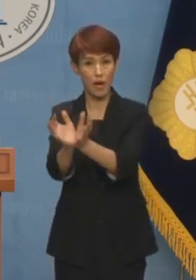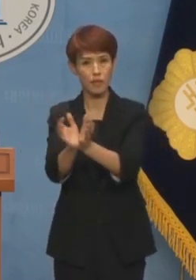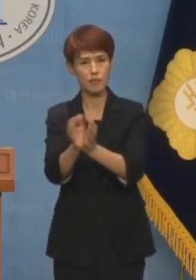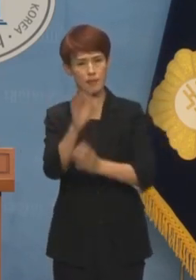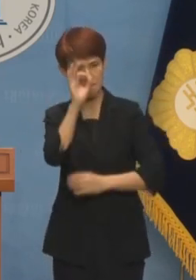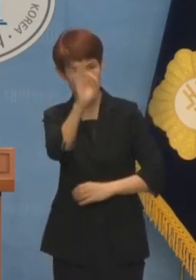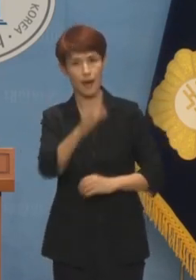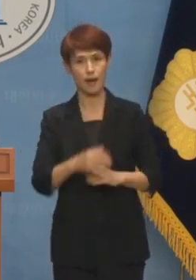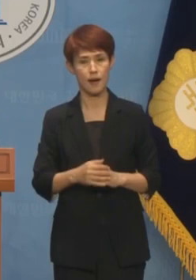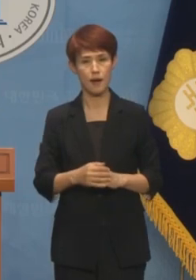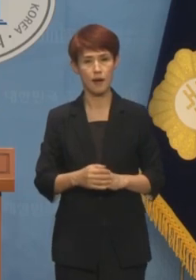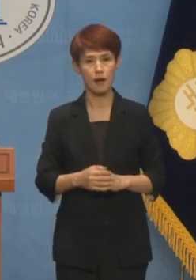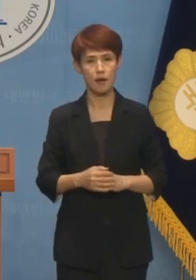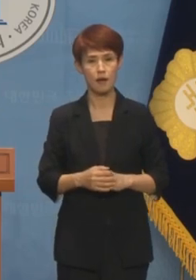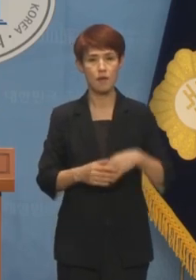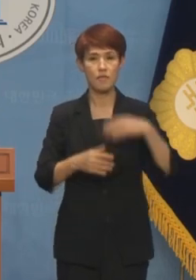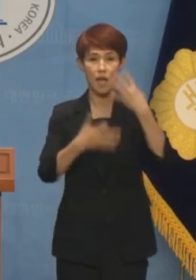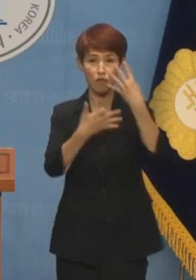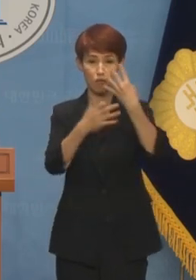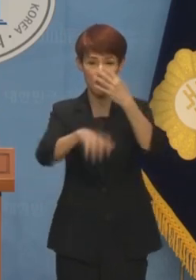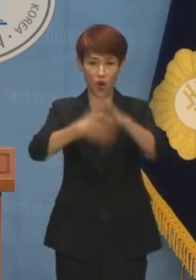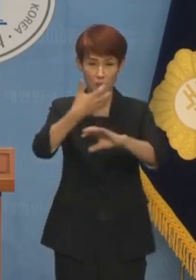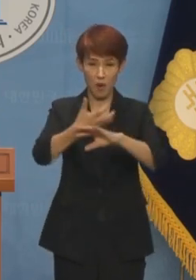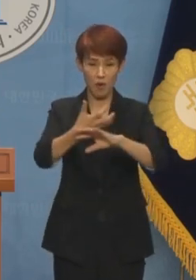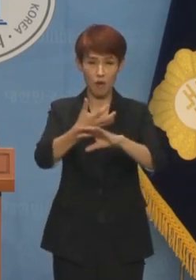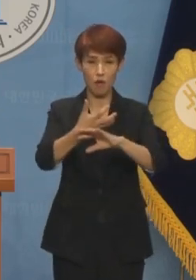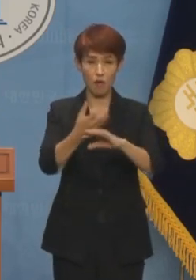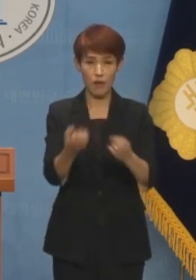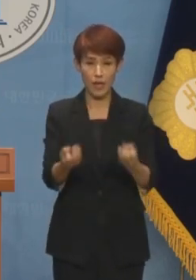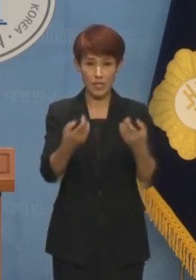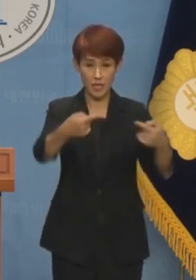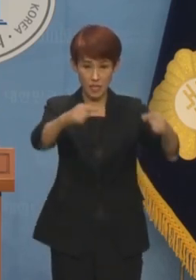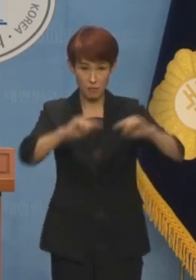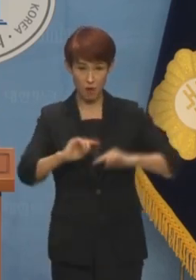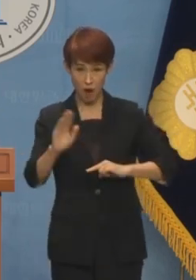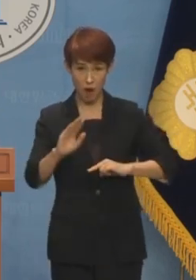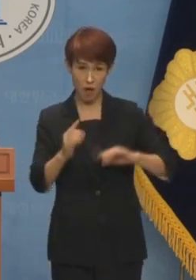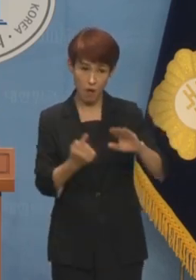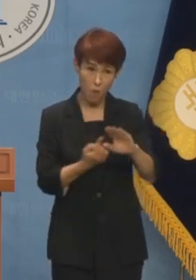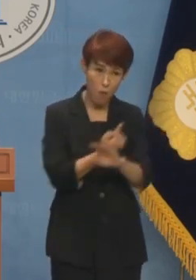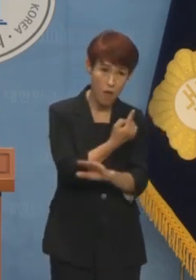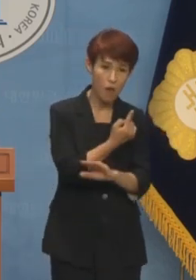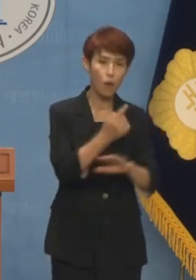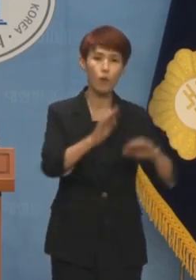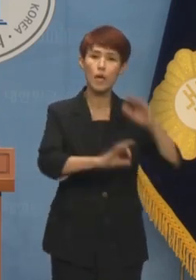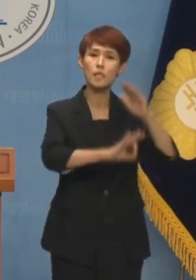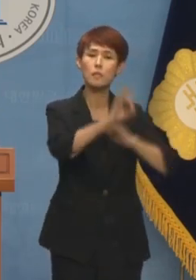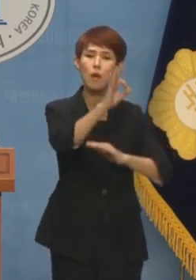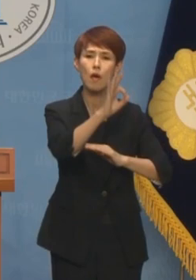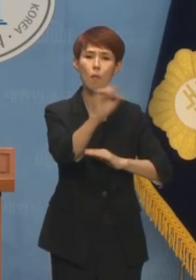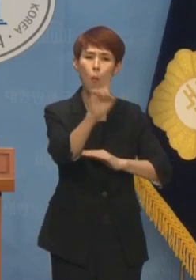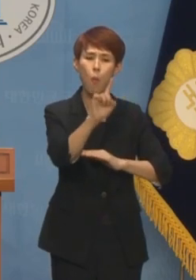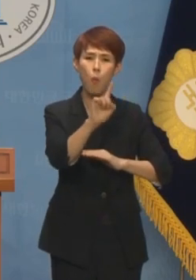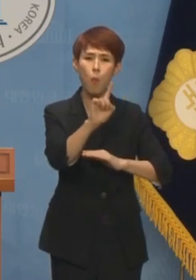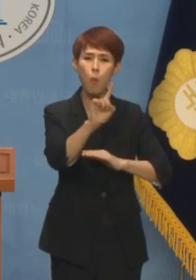기념하는 4.19 혁명 참배 행사 참석 대신 오늘 오전에